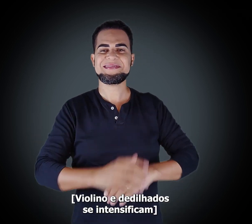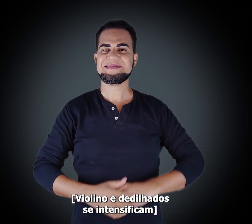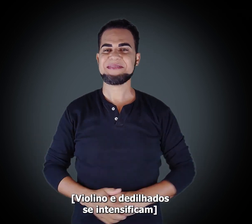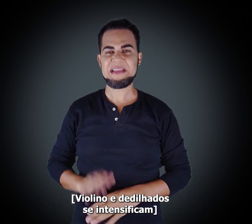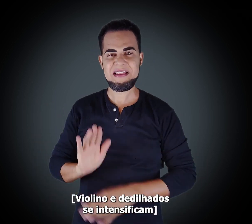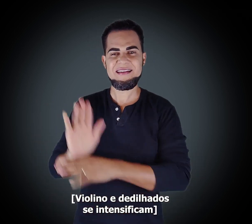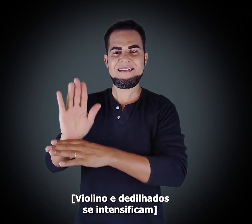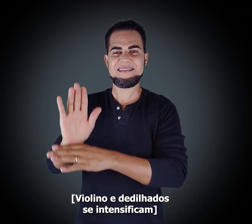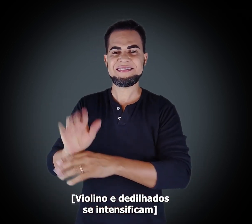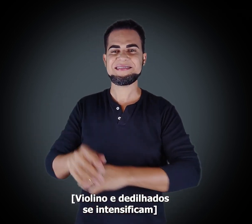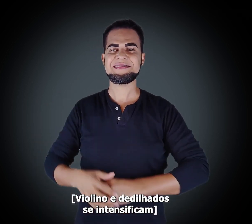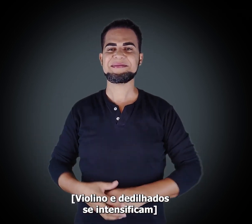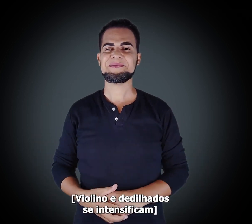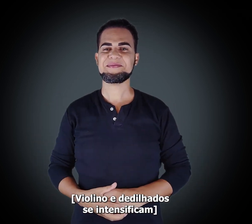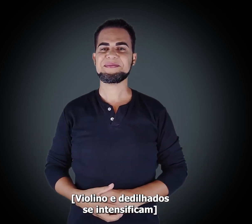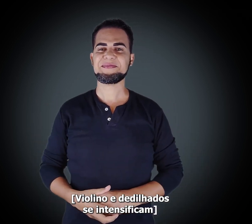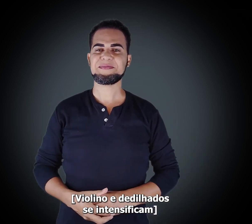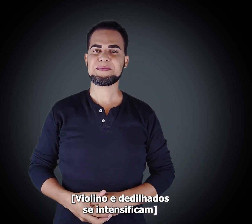ajudavam.